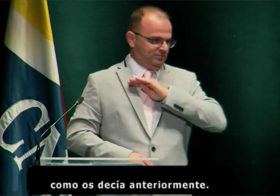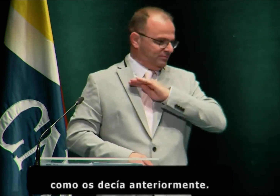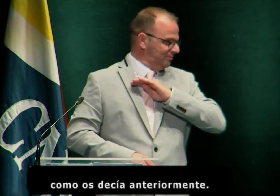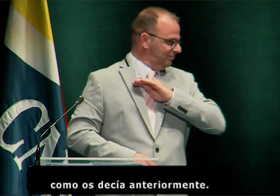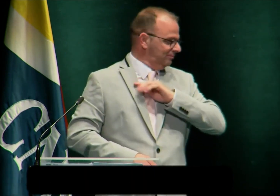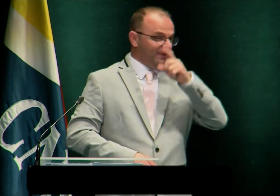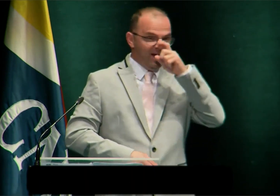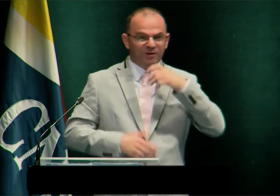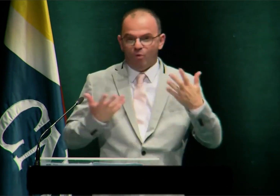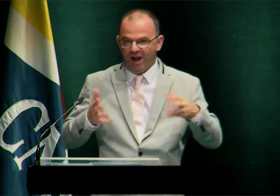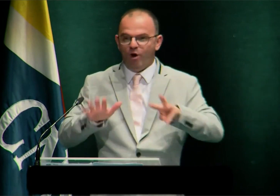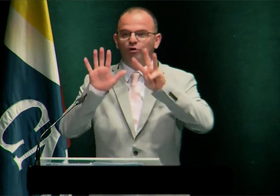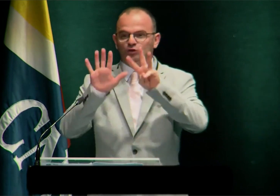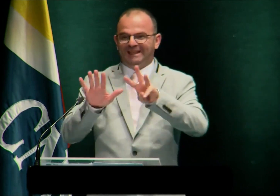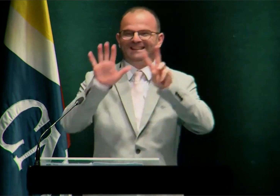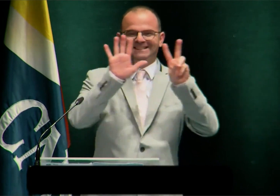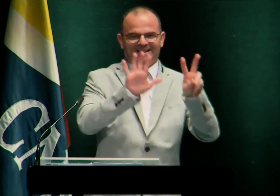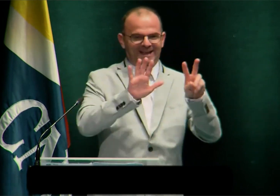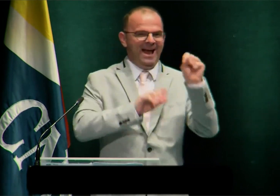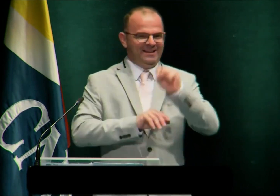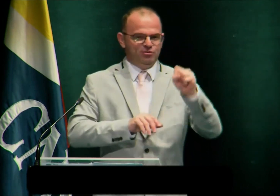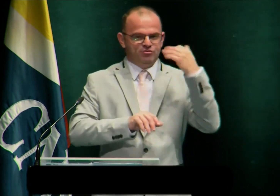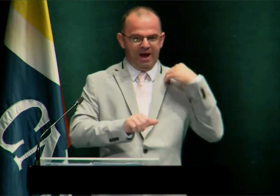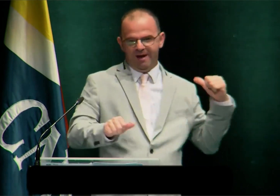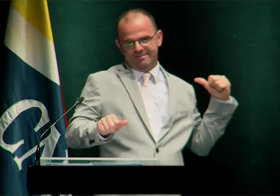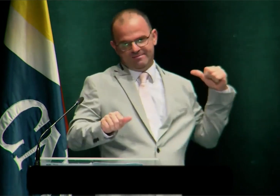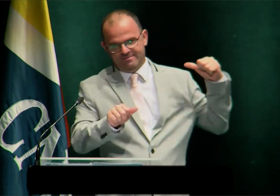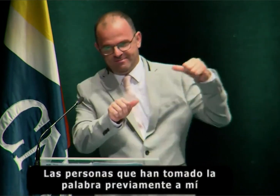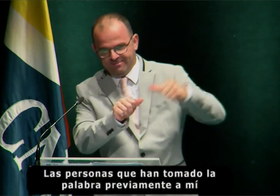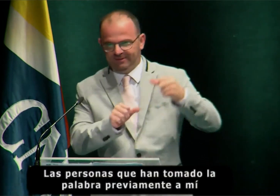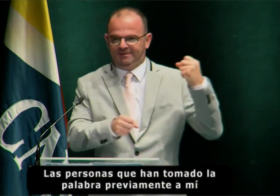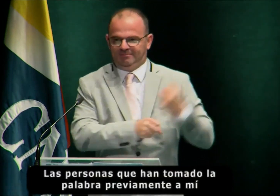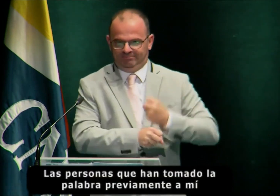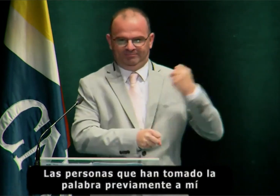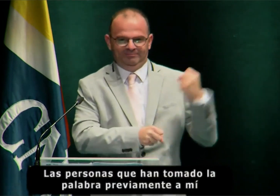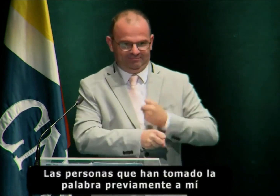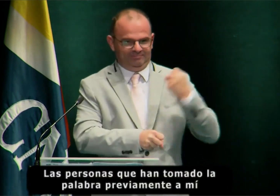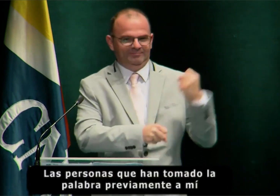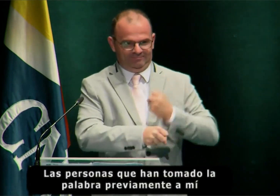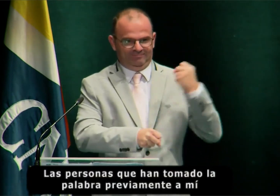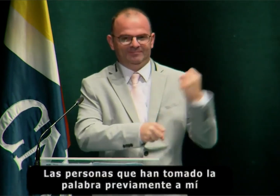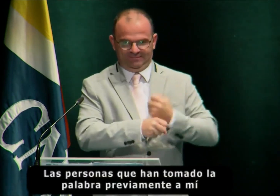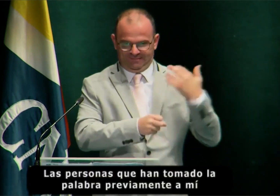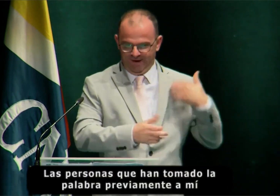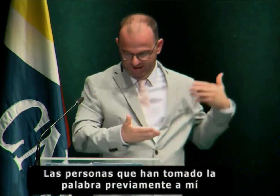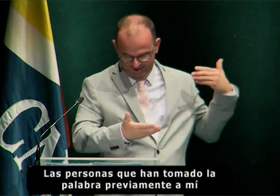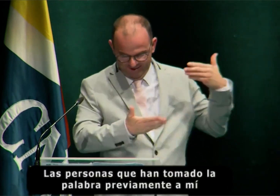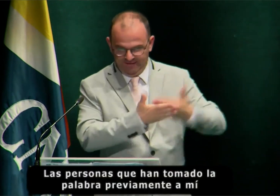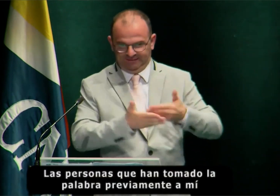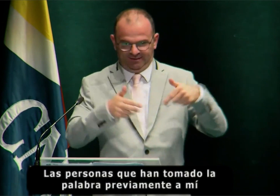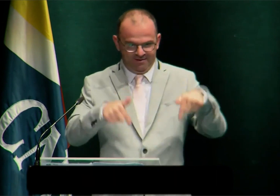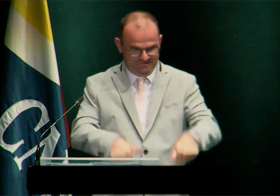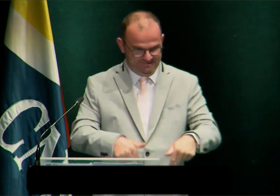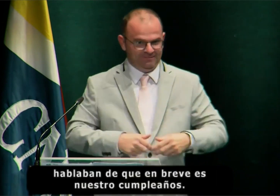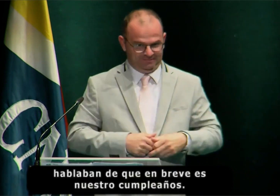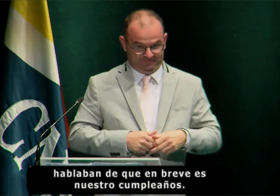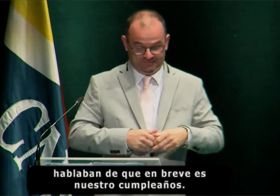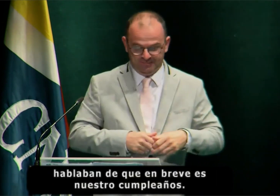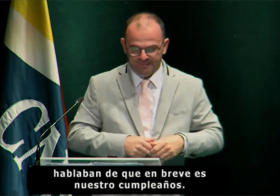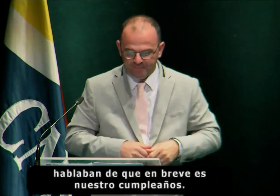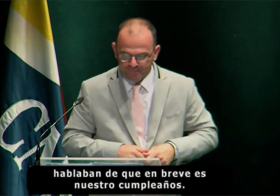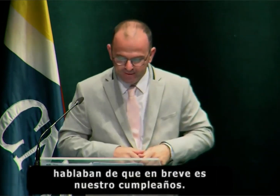de que en breve es nuestro cumpleaños. Cumplimos 87 años de historia, 87 años